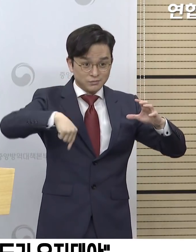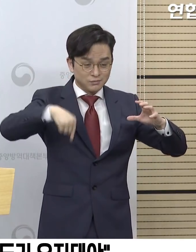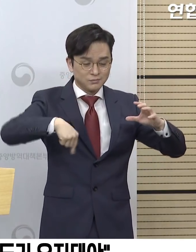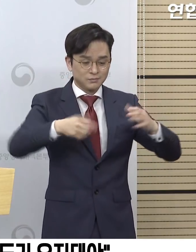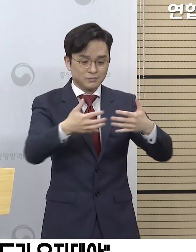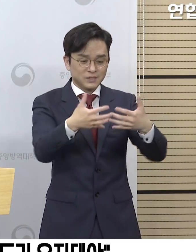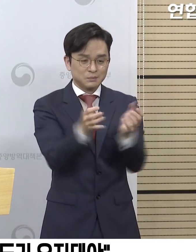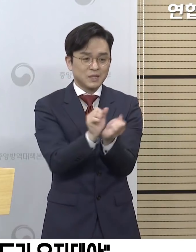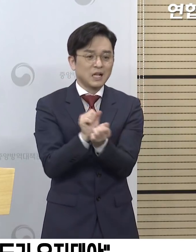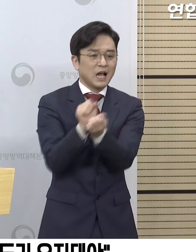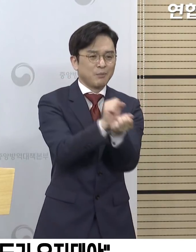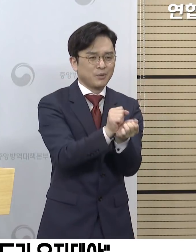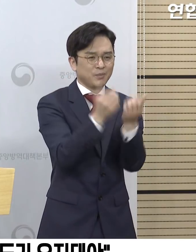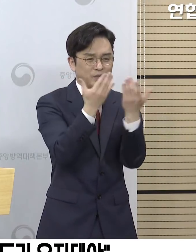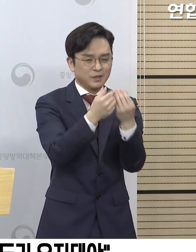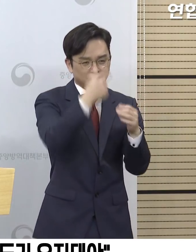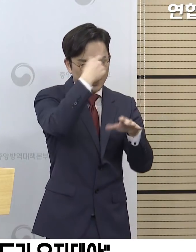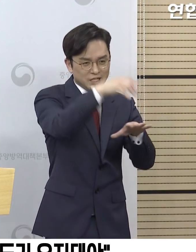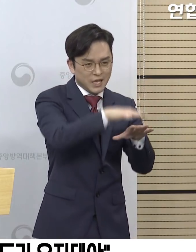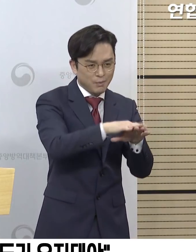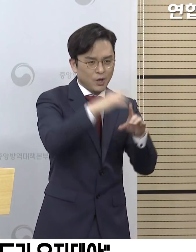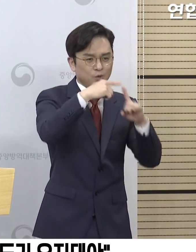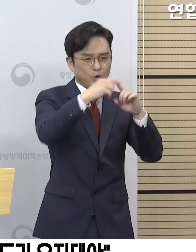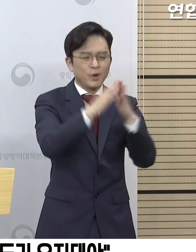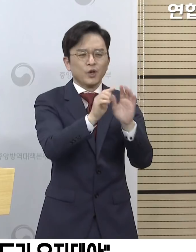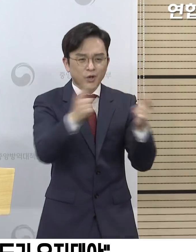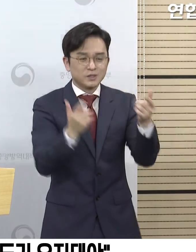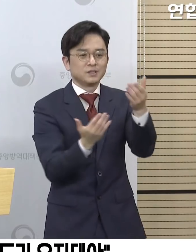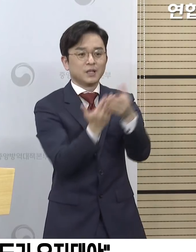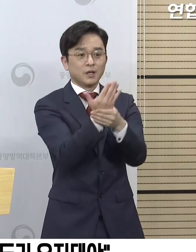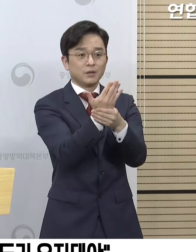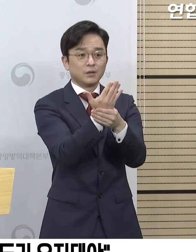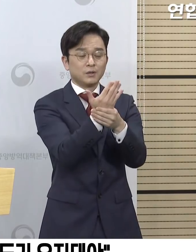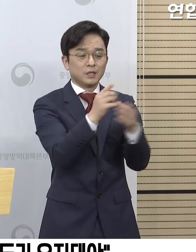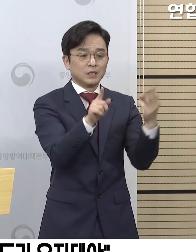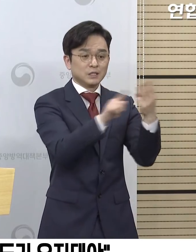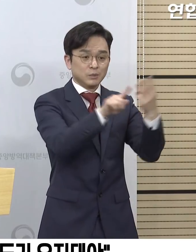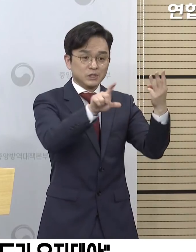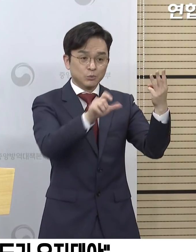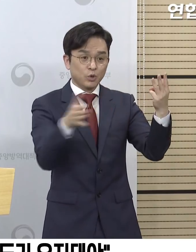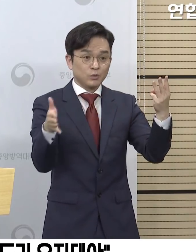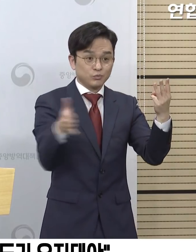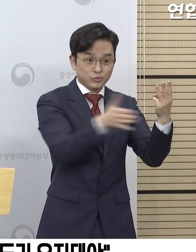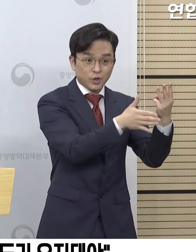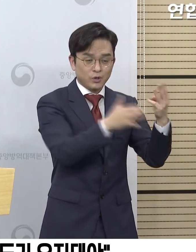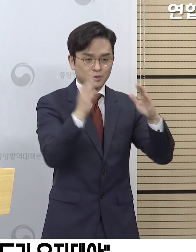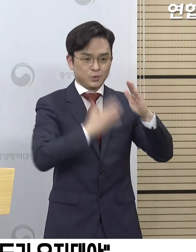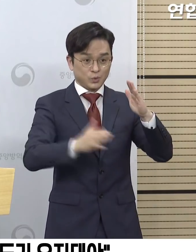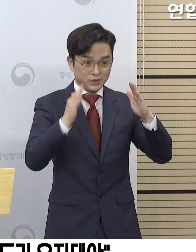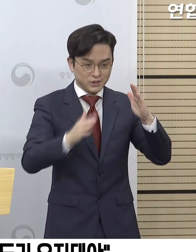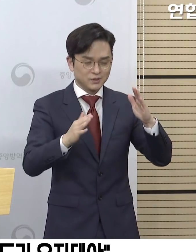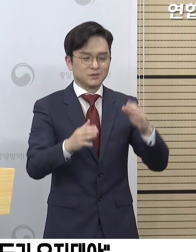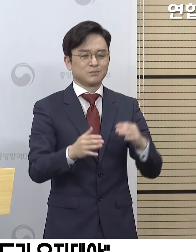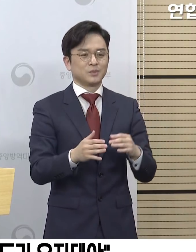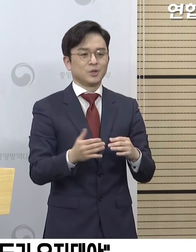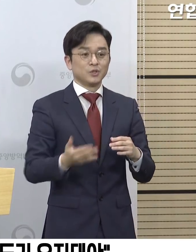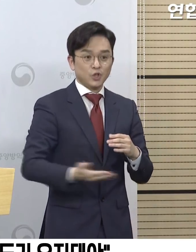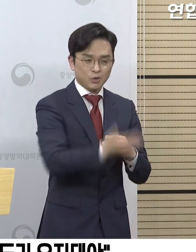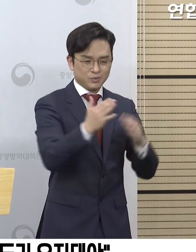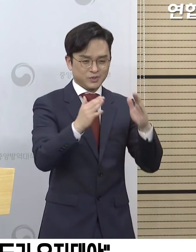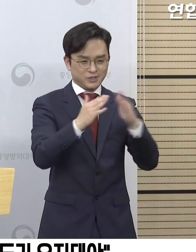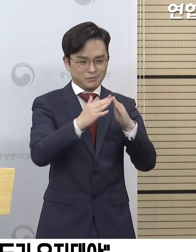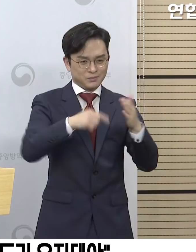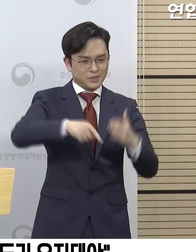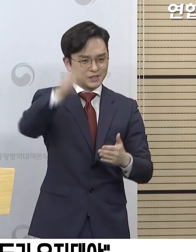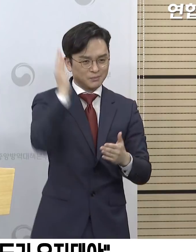발생이 지속되고 있어 3월 22일부터 15일간 강화된 사회적 거리 두기를 당부드리고 있습니다.